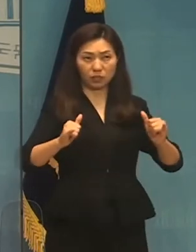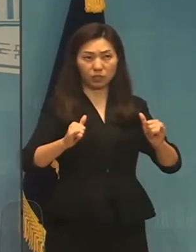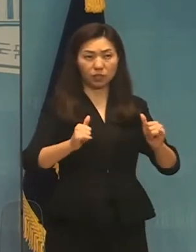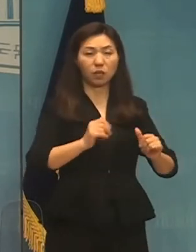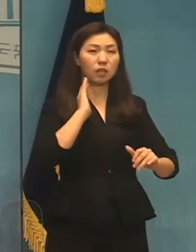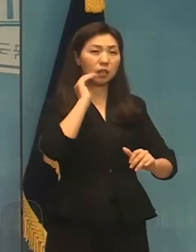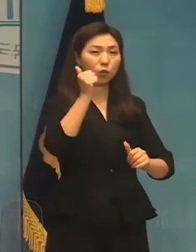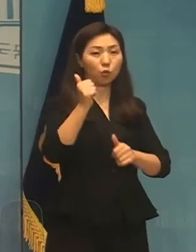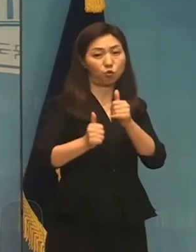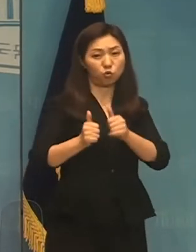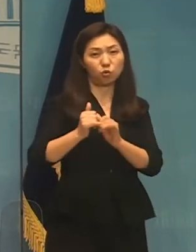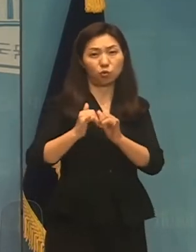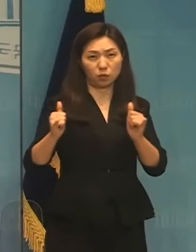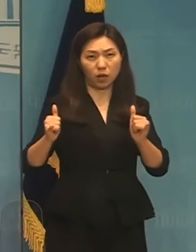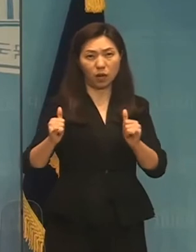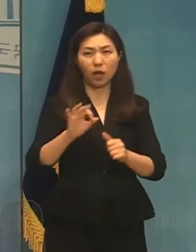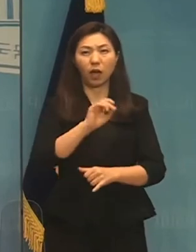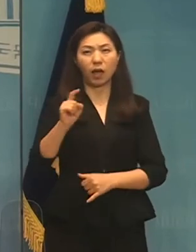감사합니다.